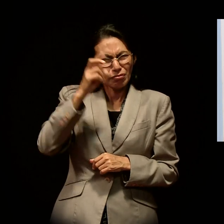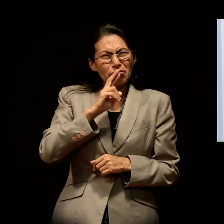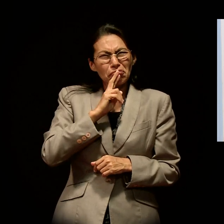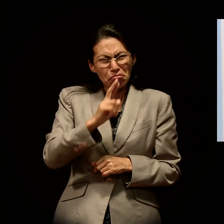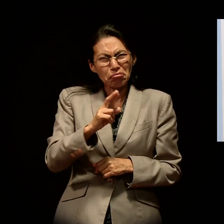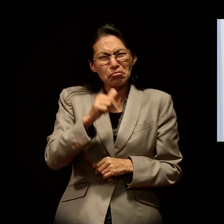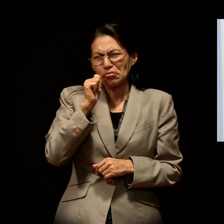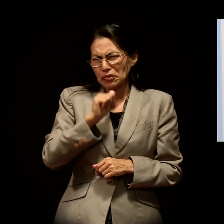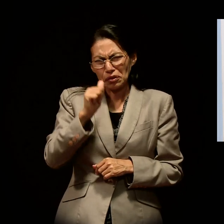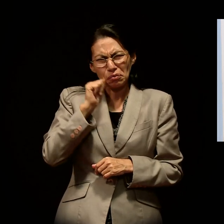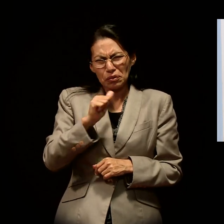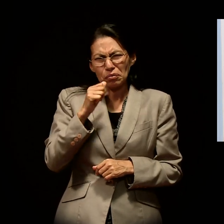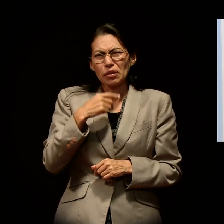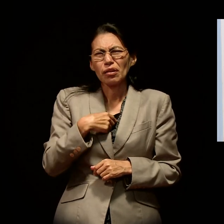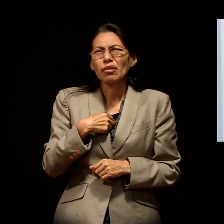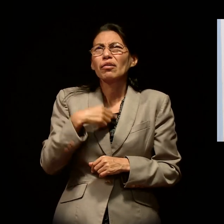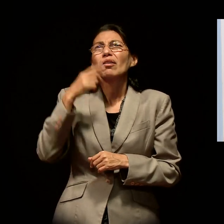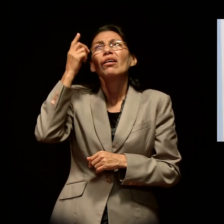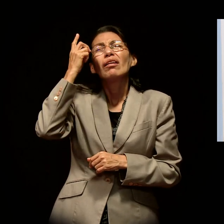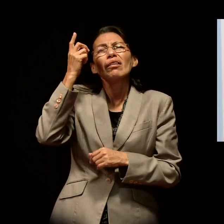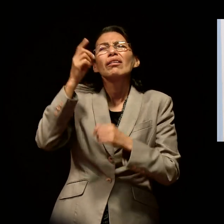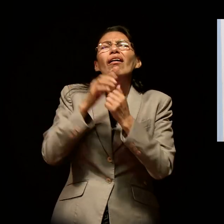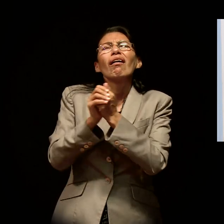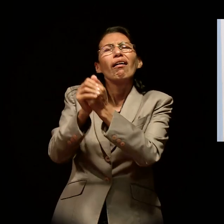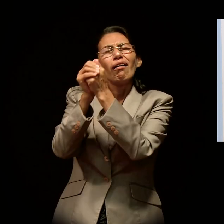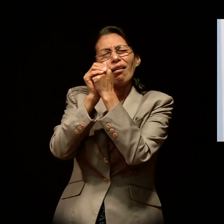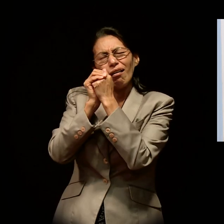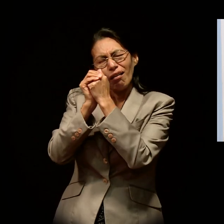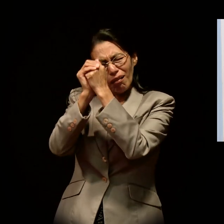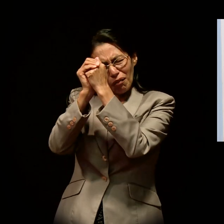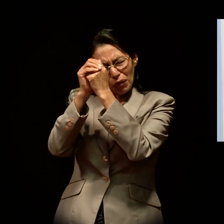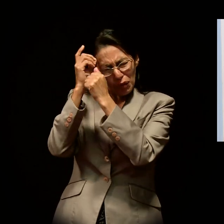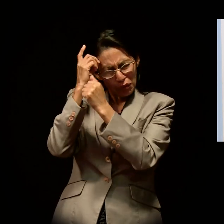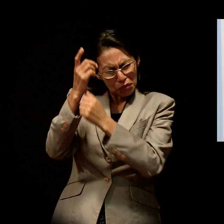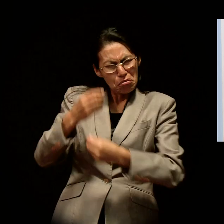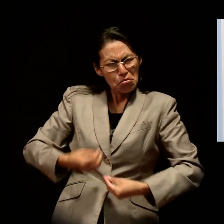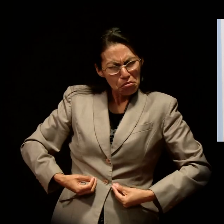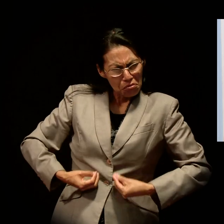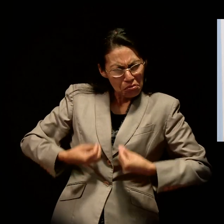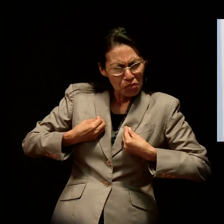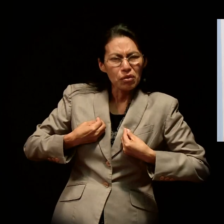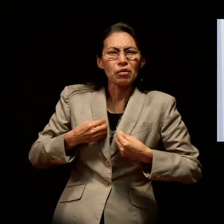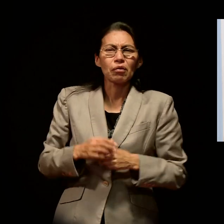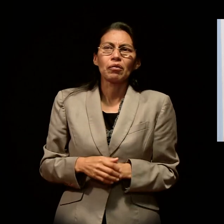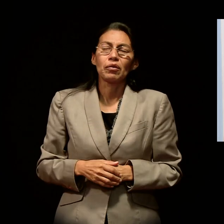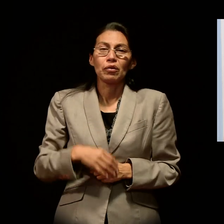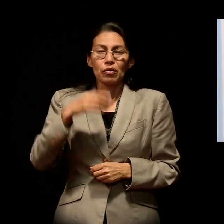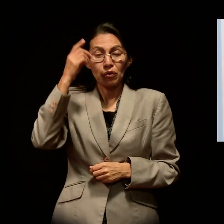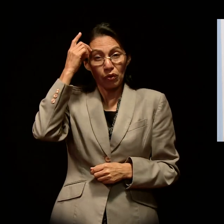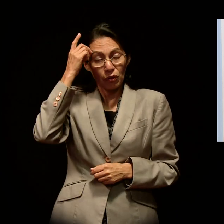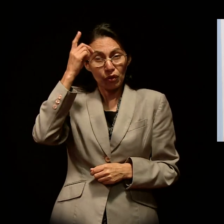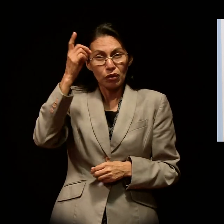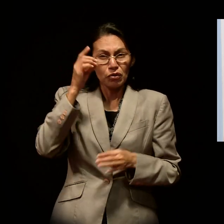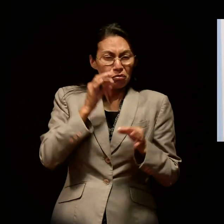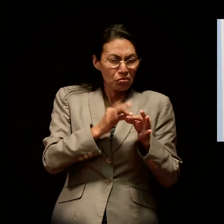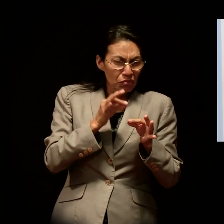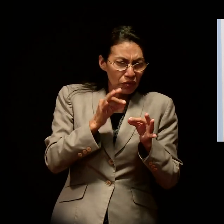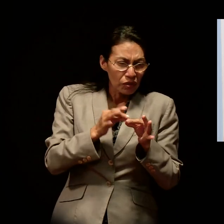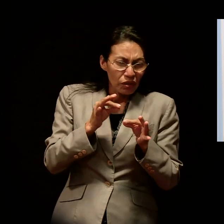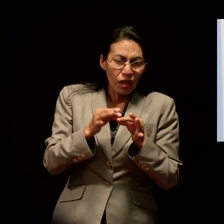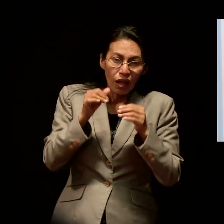Pero Dios siempre contesta y yo Alaba a Dios hermanos porque él es un Dios vivo un Dios personal